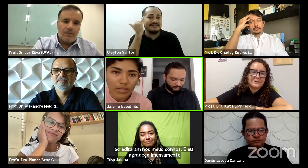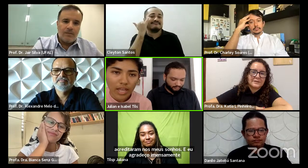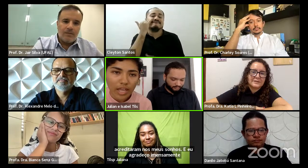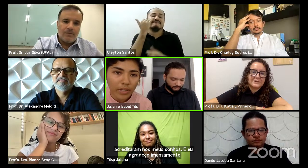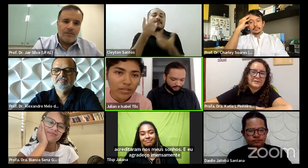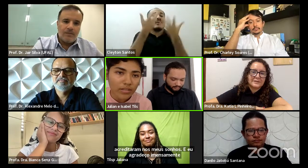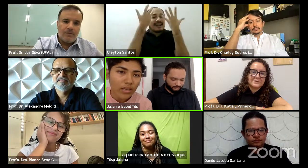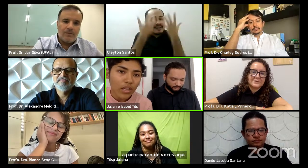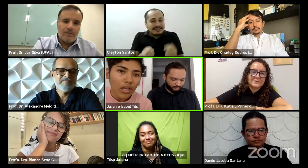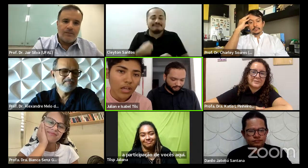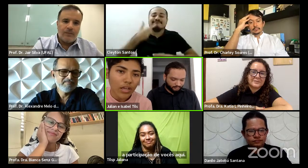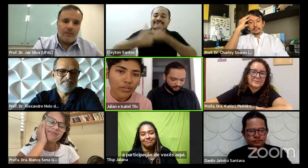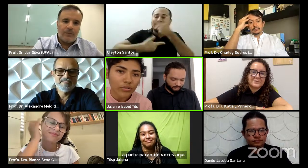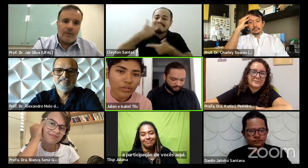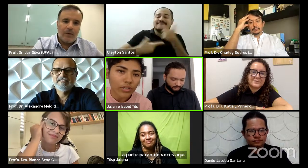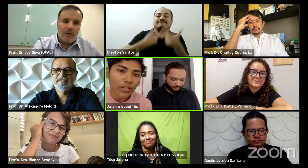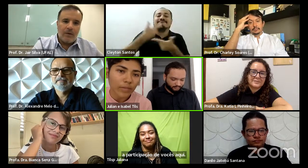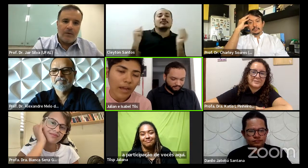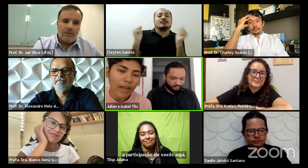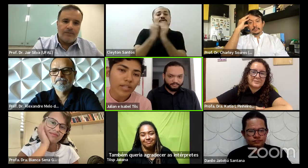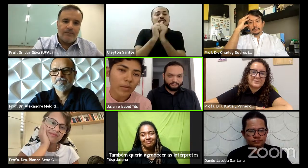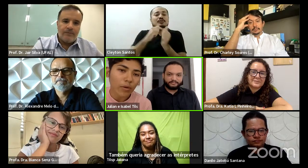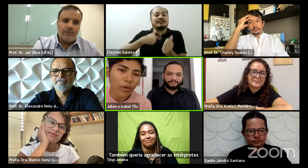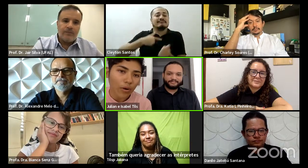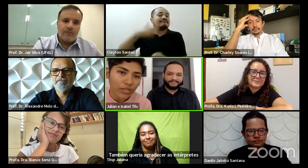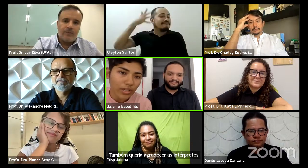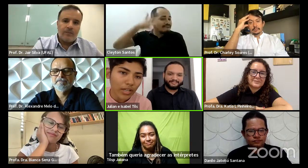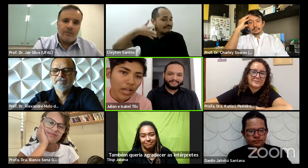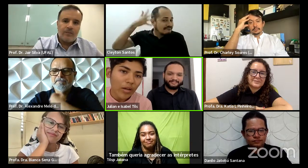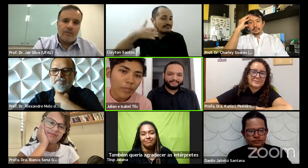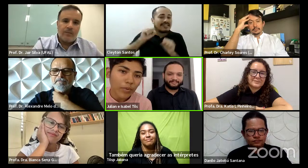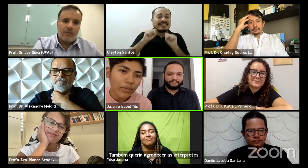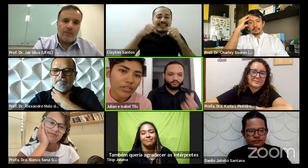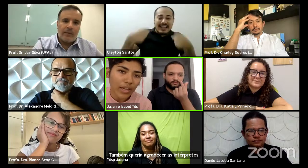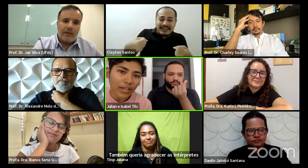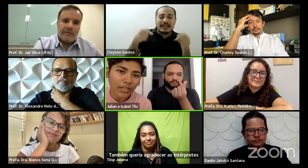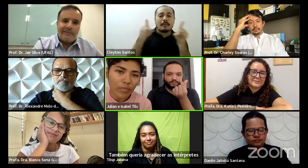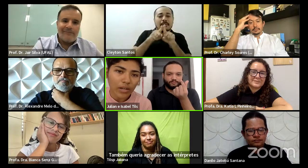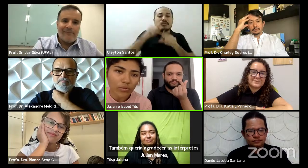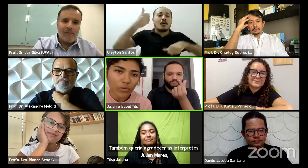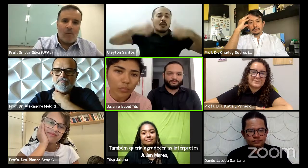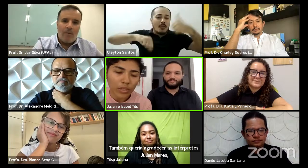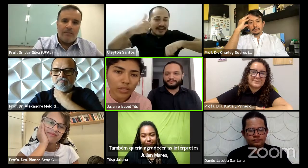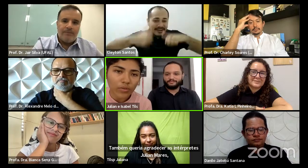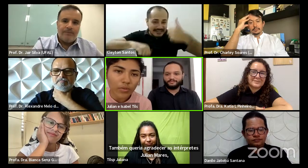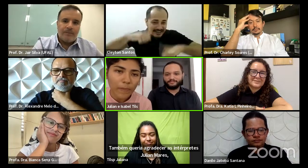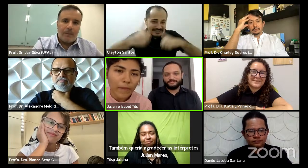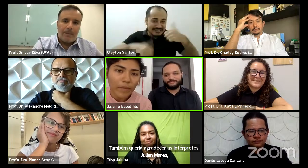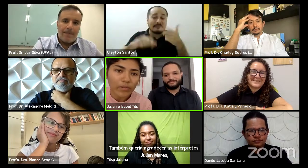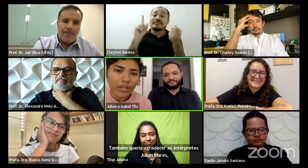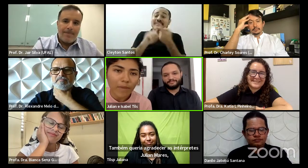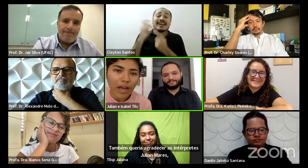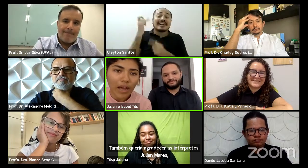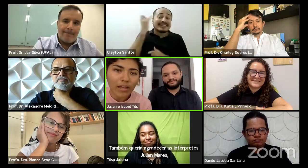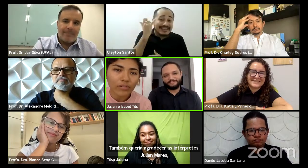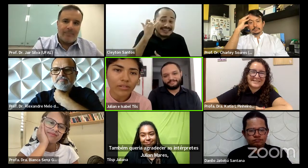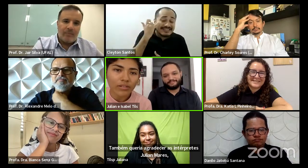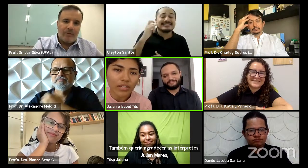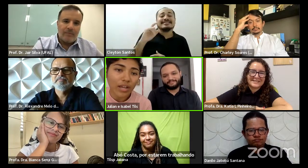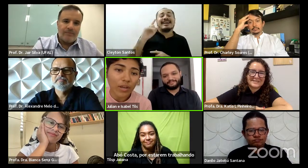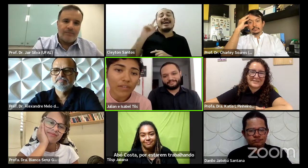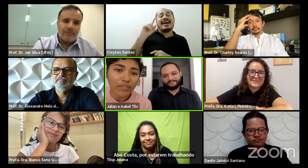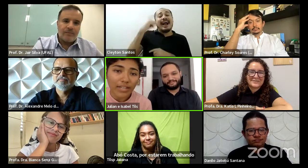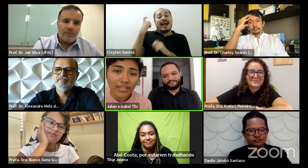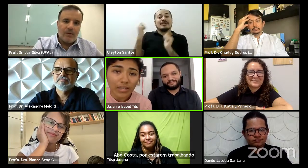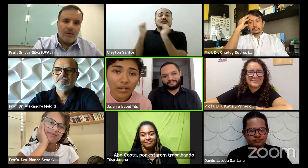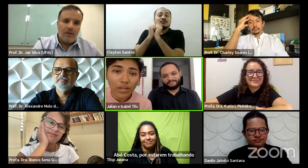agradecer aos intérpretes, Juliana Romário e Isabel Costa, por estarem trabalhando comigo, pelo trabalho,